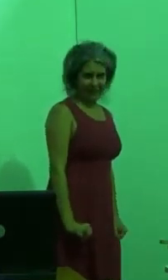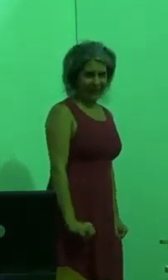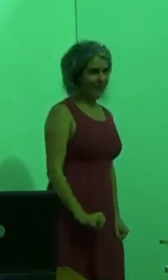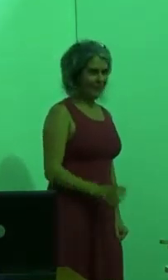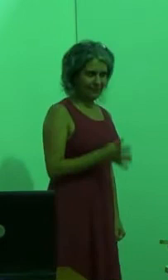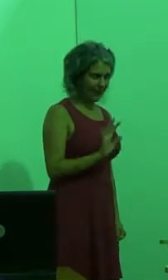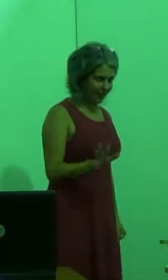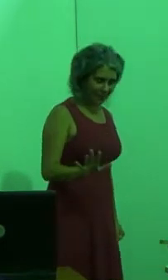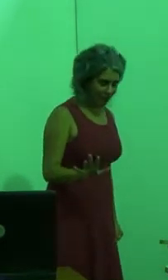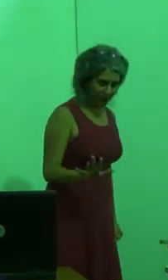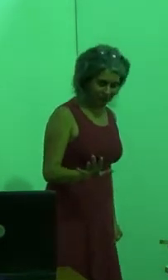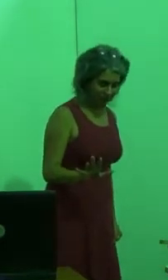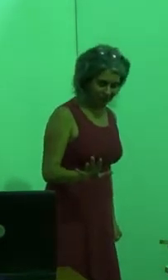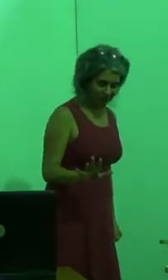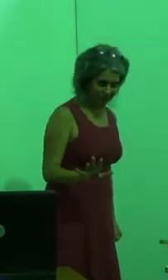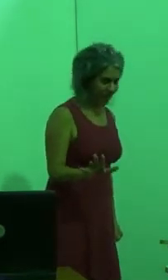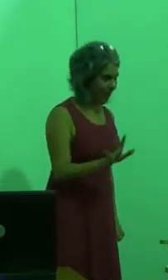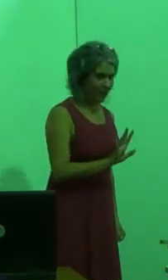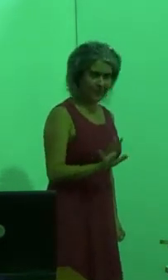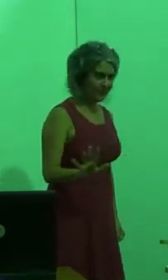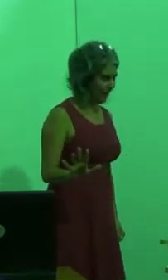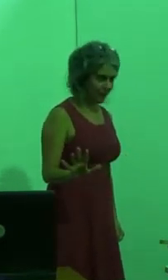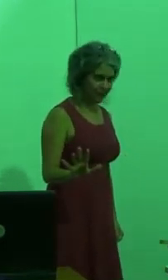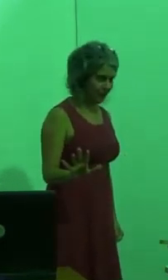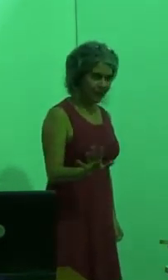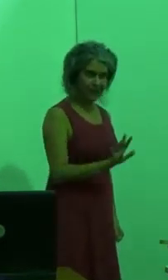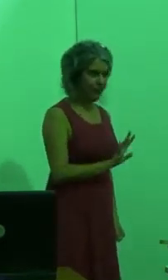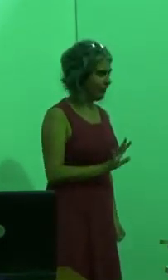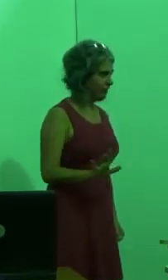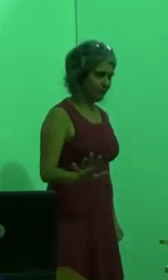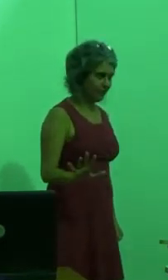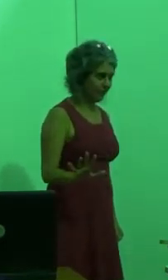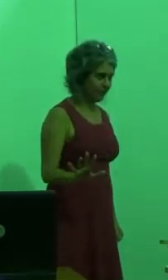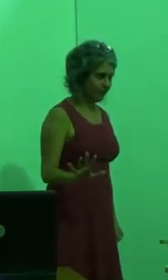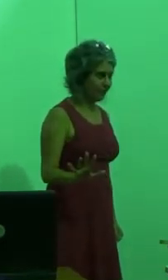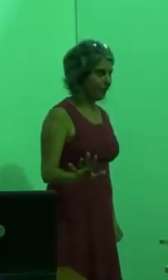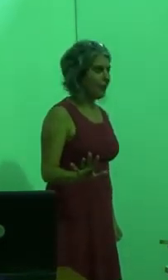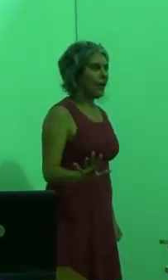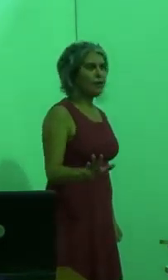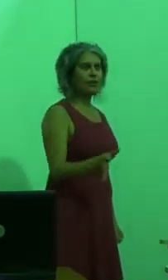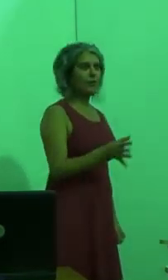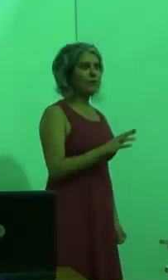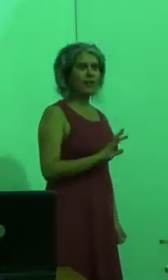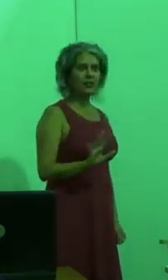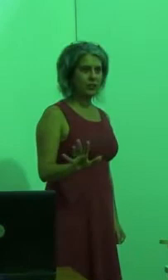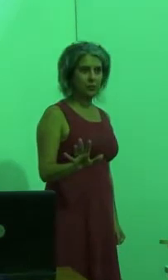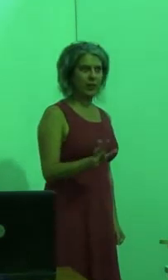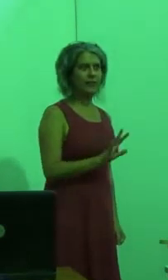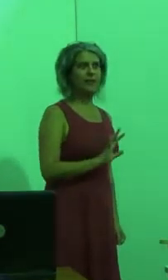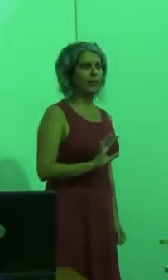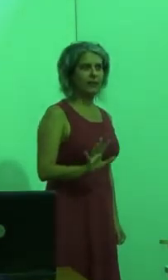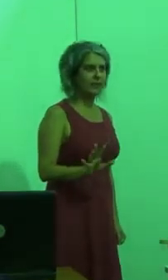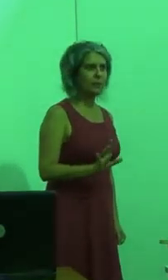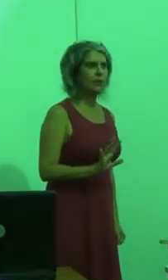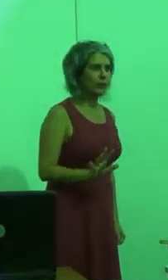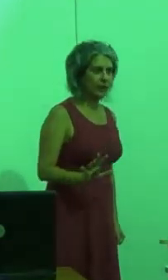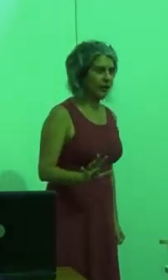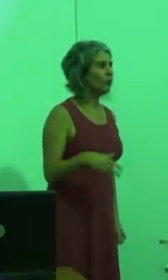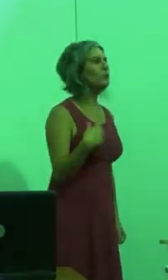é crescer, não é crescer nunca. Não é essa a ideia. A ideia não é crescer. Agora, também não vai achando que a ideia não é crescer, não precisa cuidar. Todo mundo